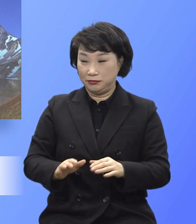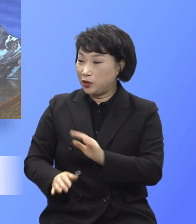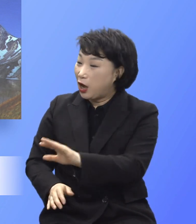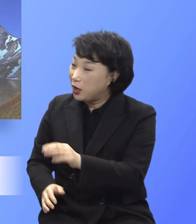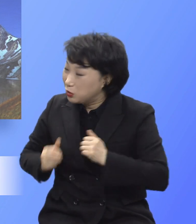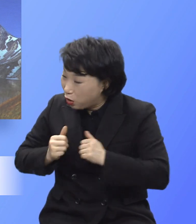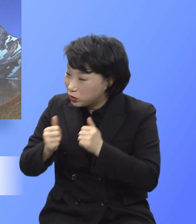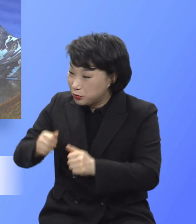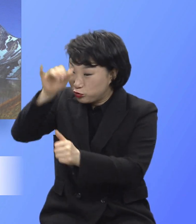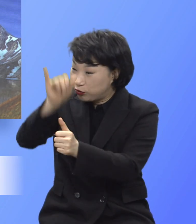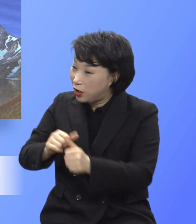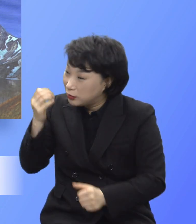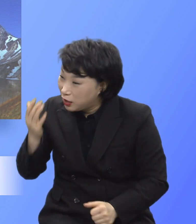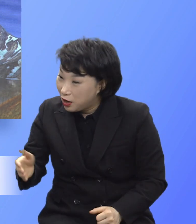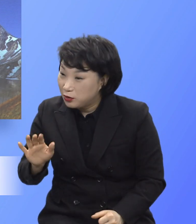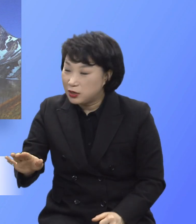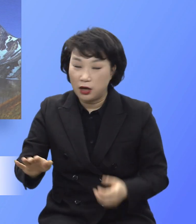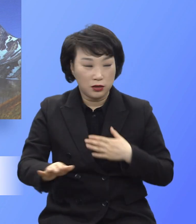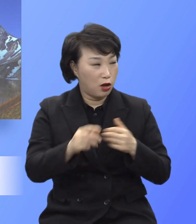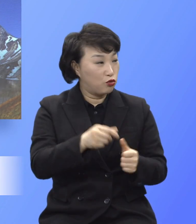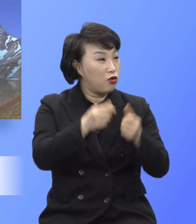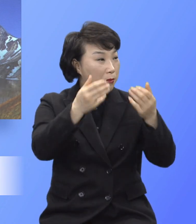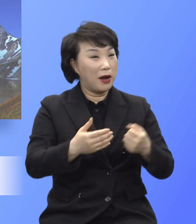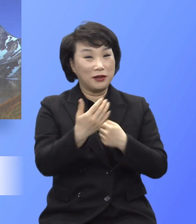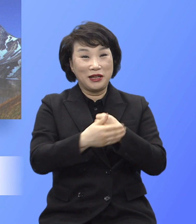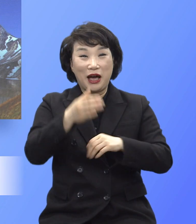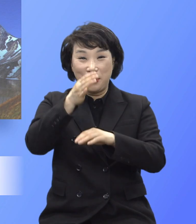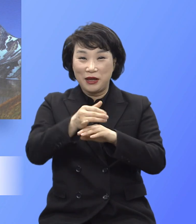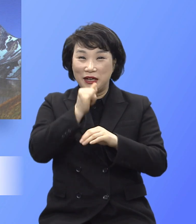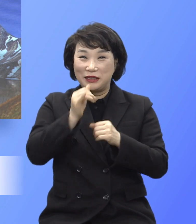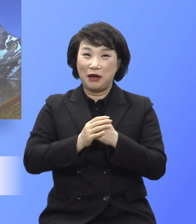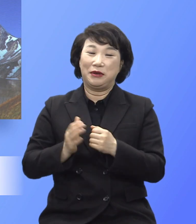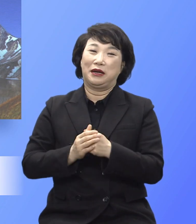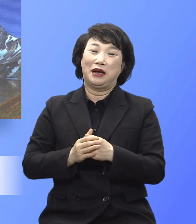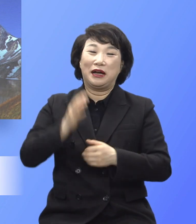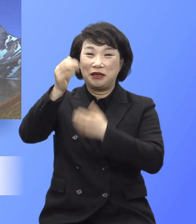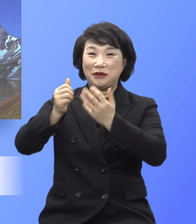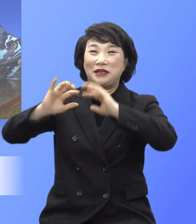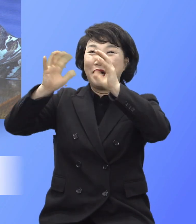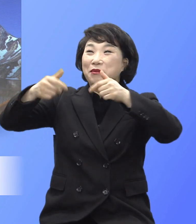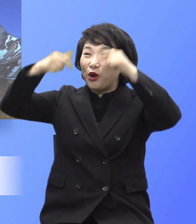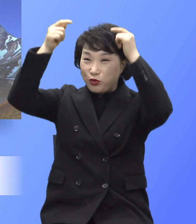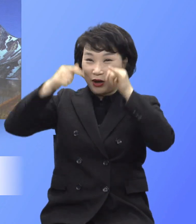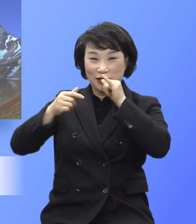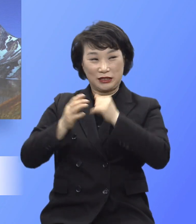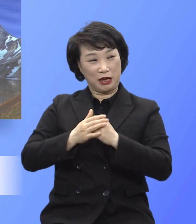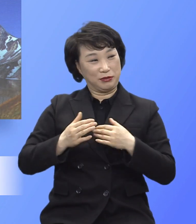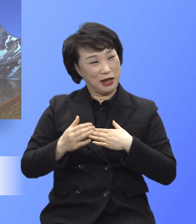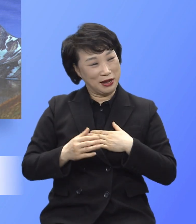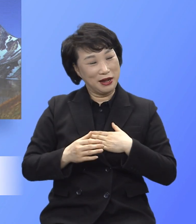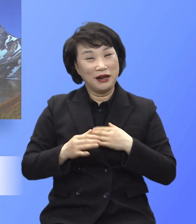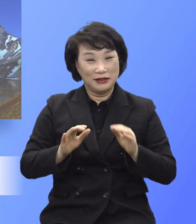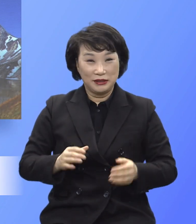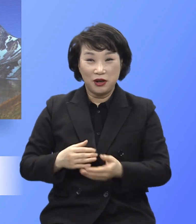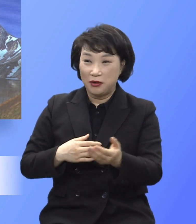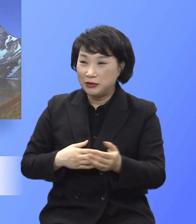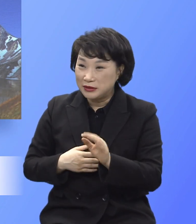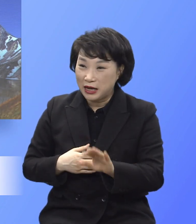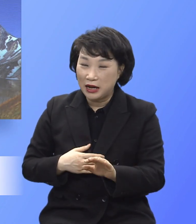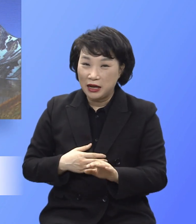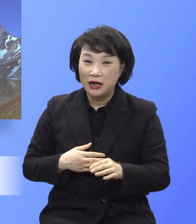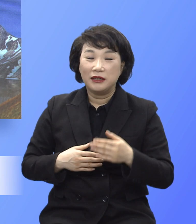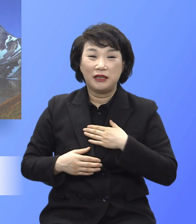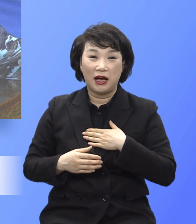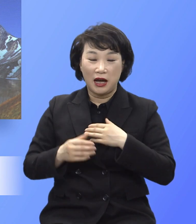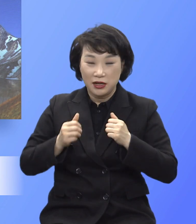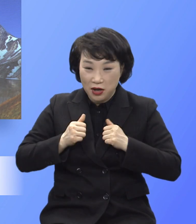이렇게 열심히 충성해? 구원받은 애 감사하고 하늘에 면류관이 있기 때문에. 너 왜